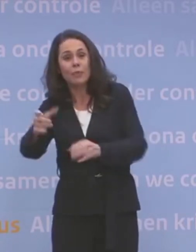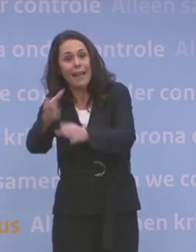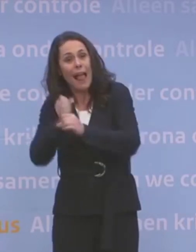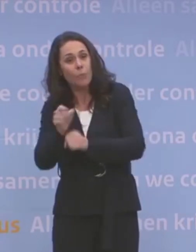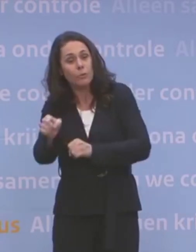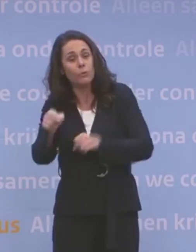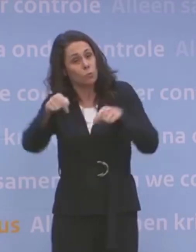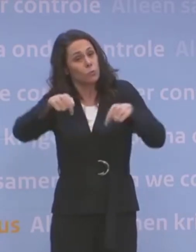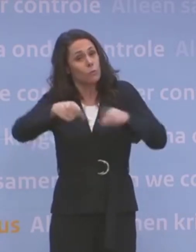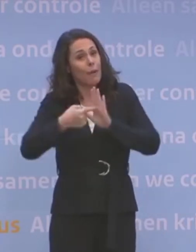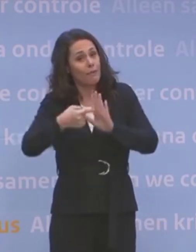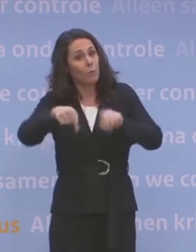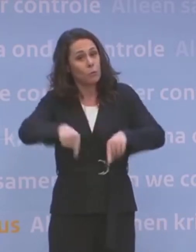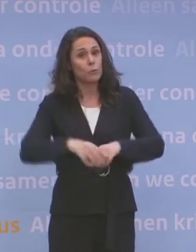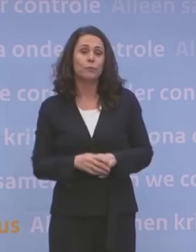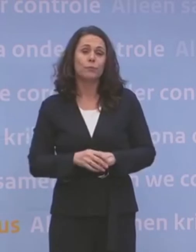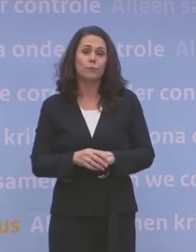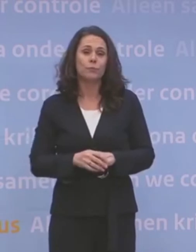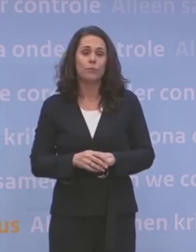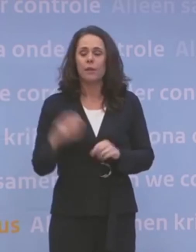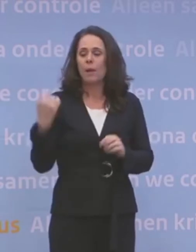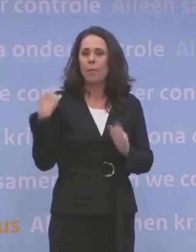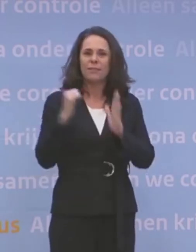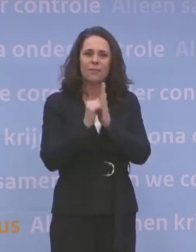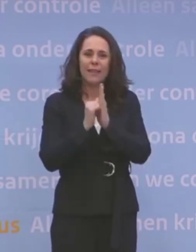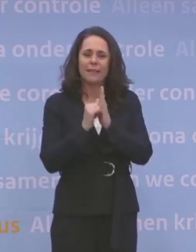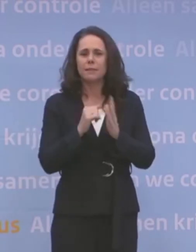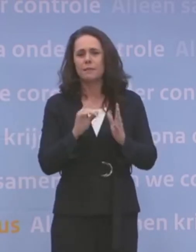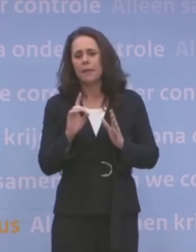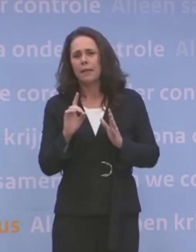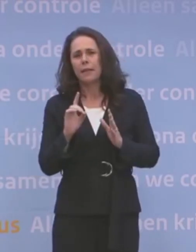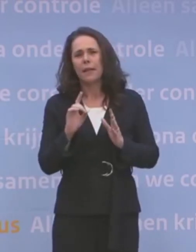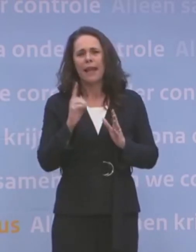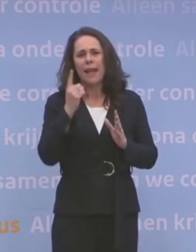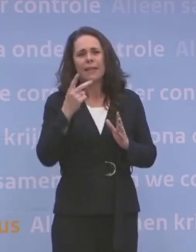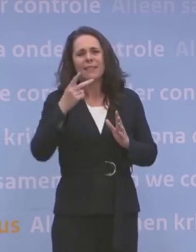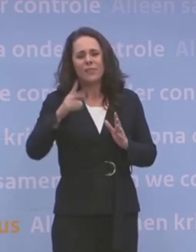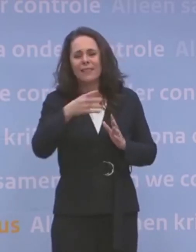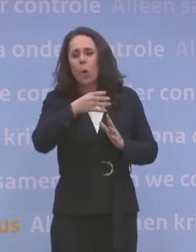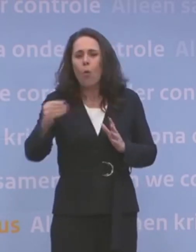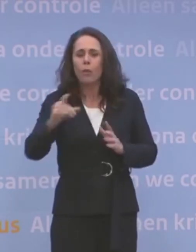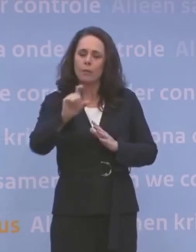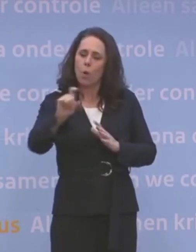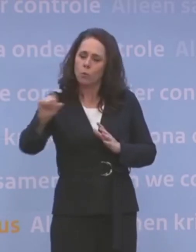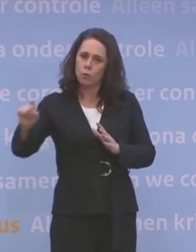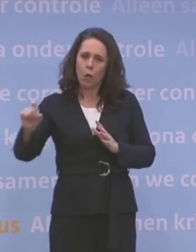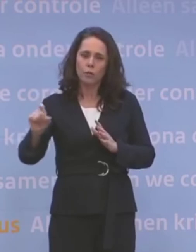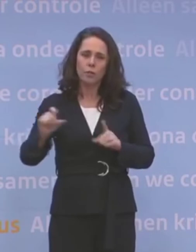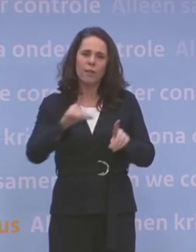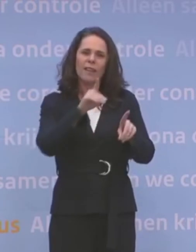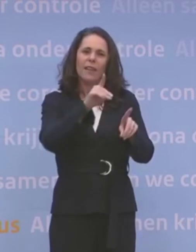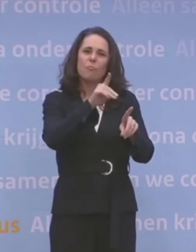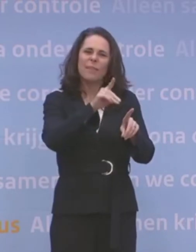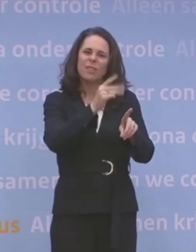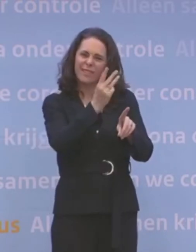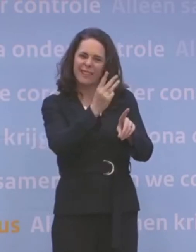natuurlijk momenteel. En we hebben afgelopen weekend bij de eerste zo'n 2100 monsters die we weer van dat Pinter 3